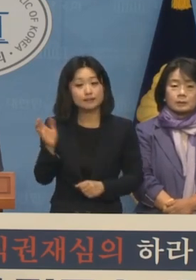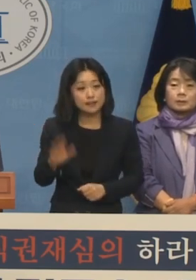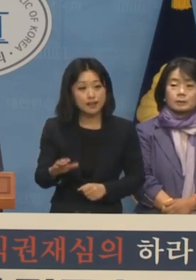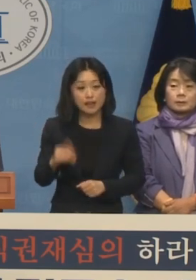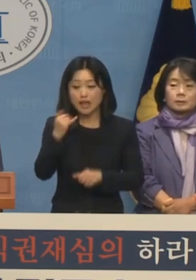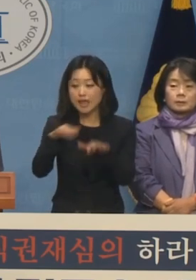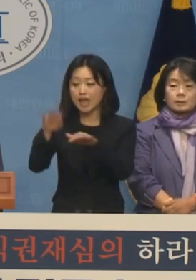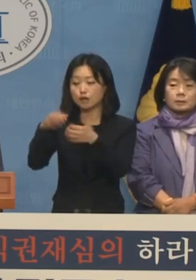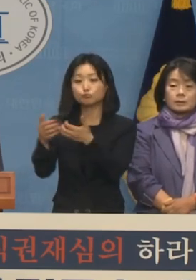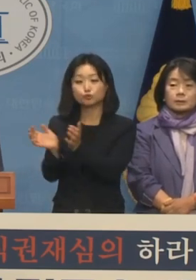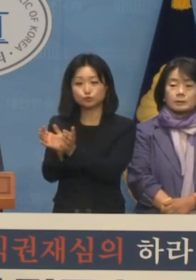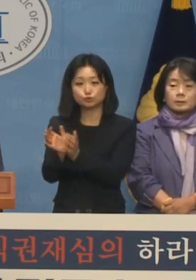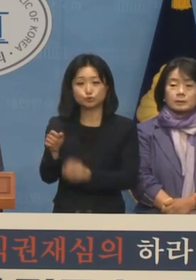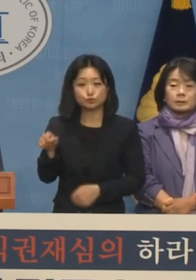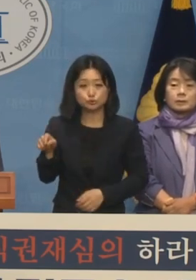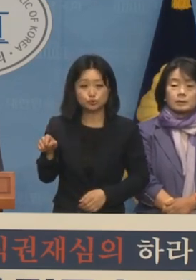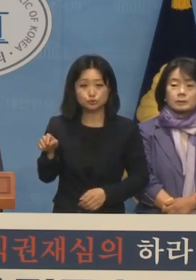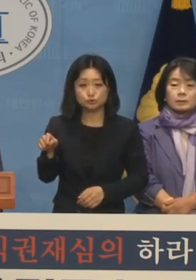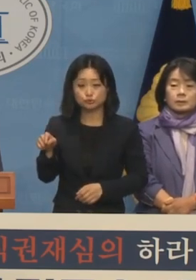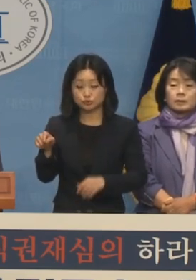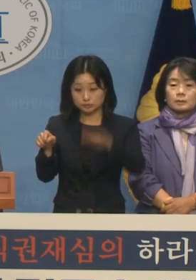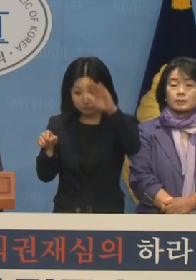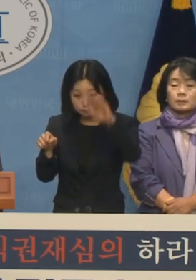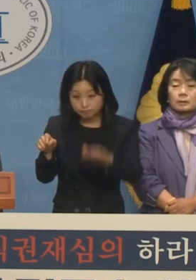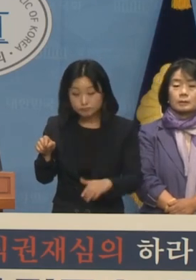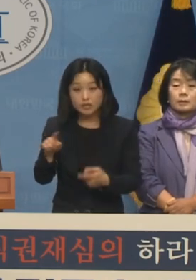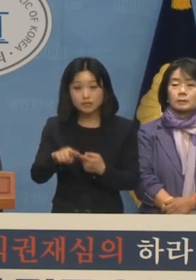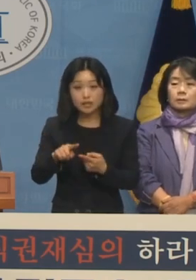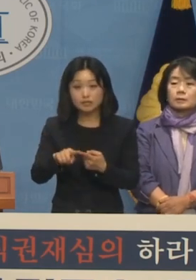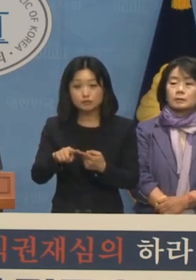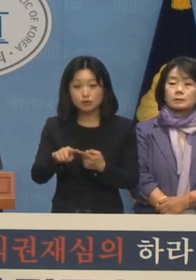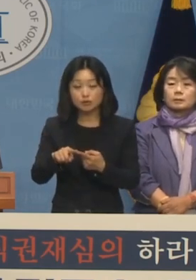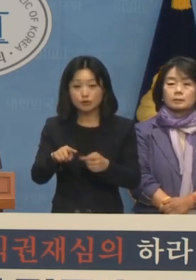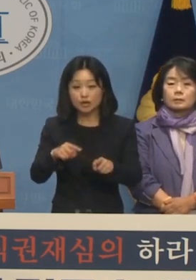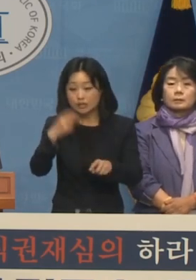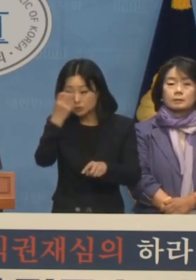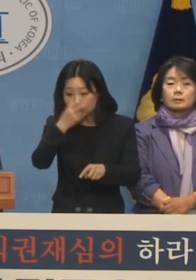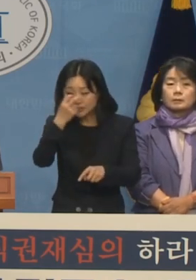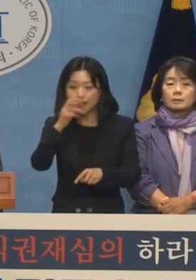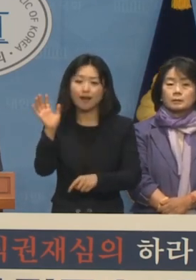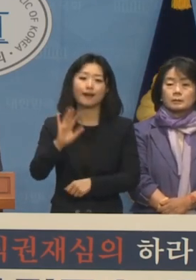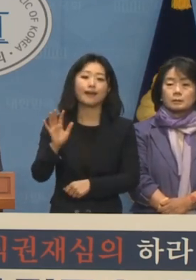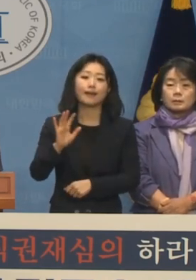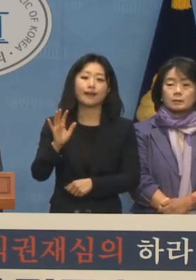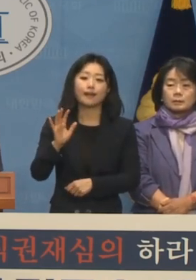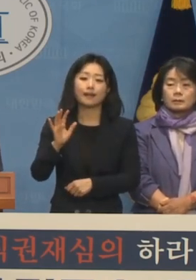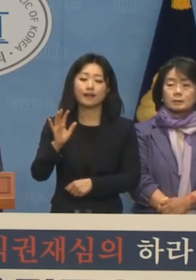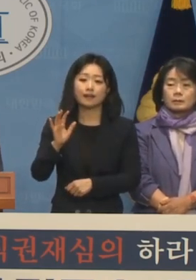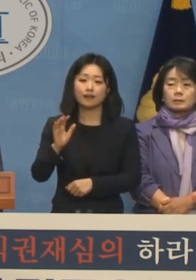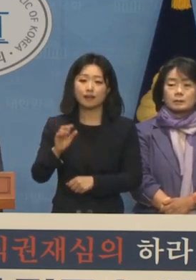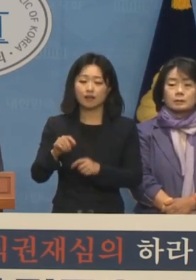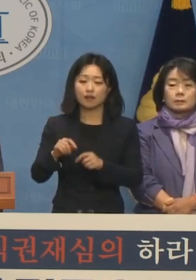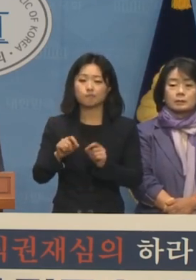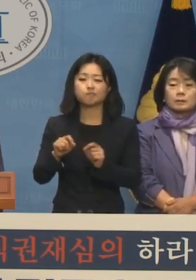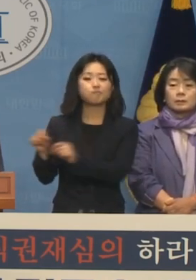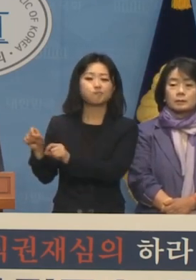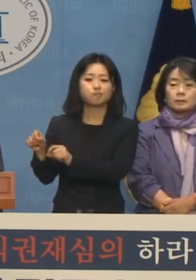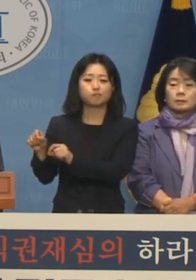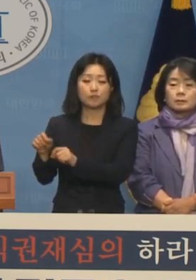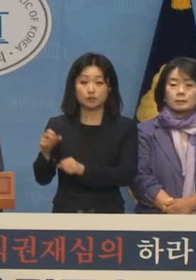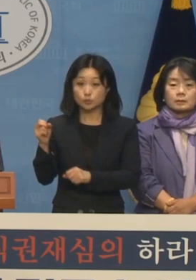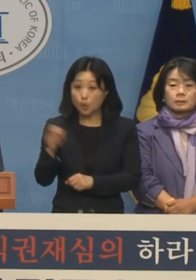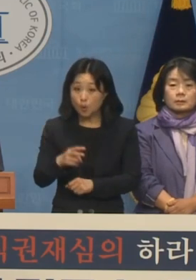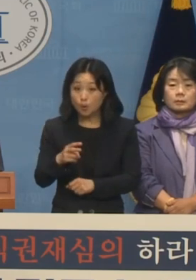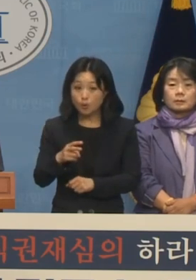여전히 해양수산부는 이 부분에 대해서 제대로 된 직권 심의 결정을 내리지 못하고 오히려